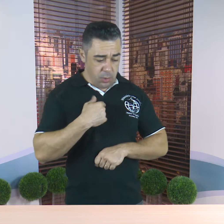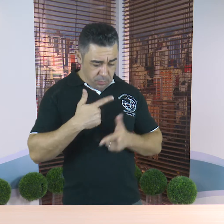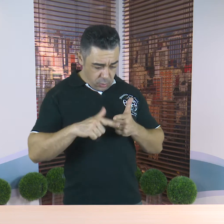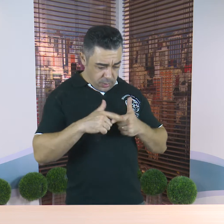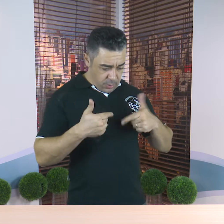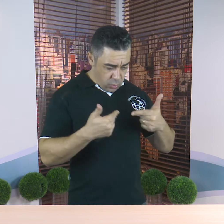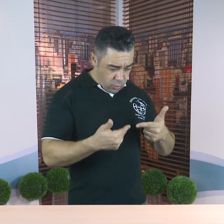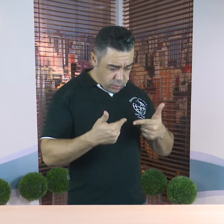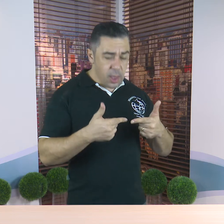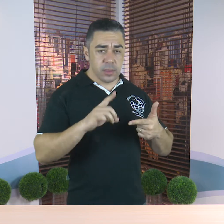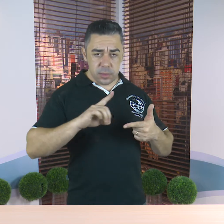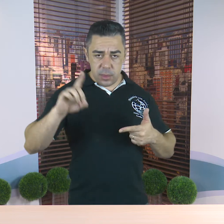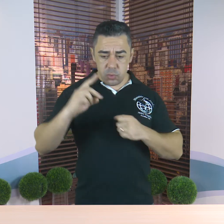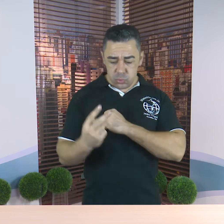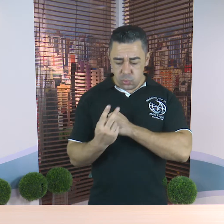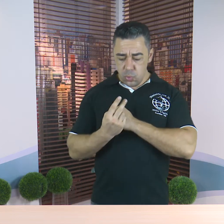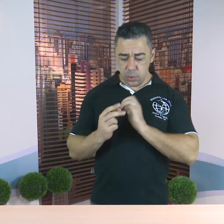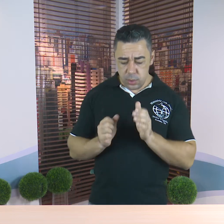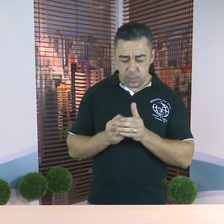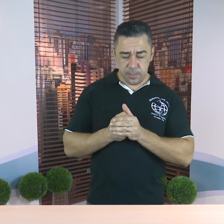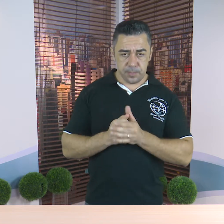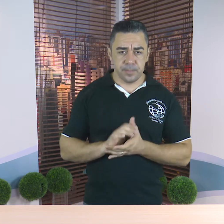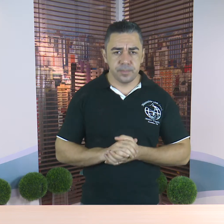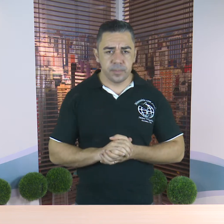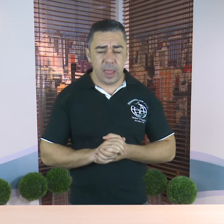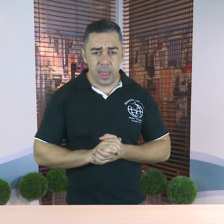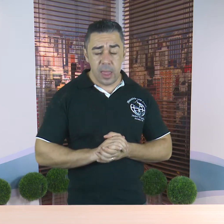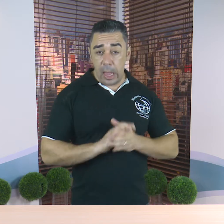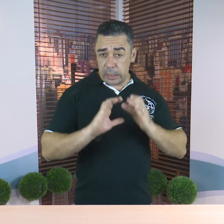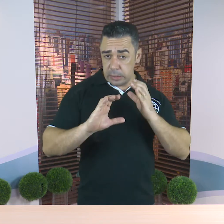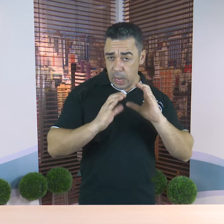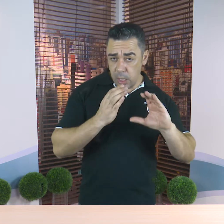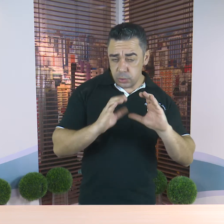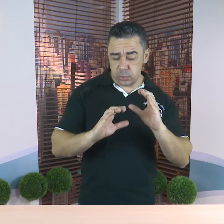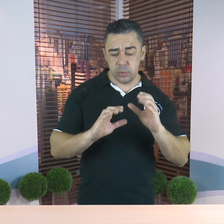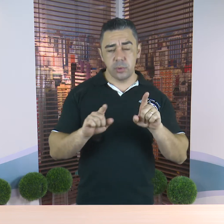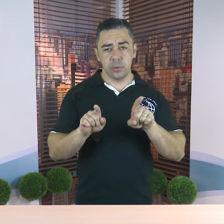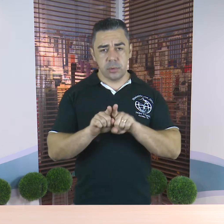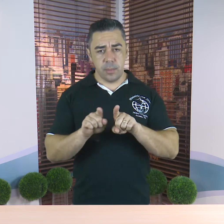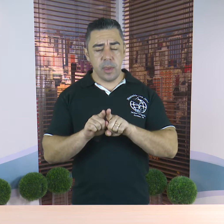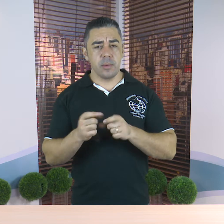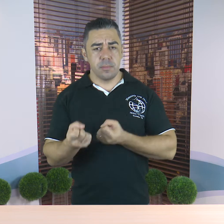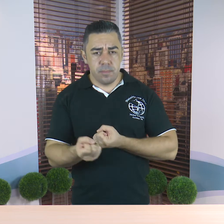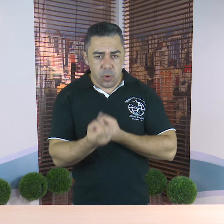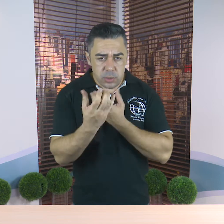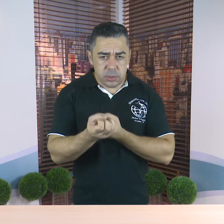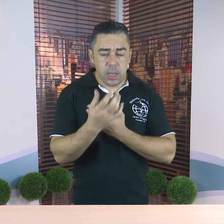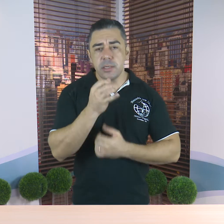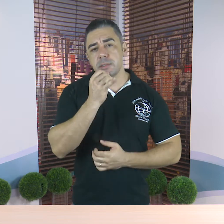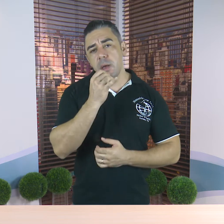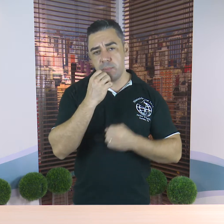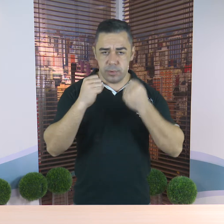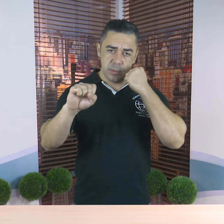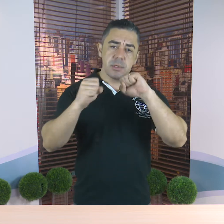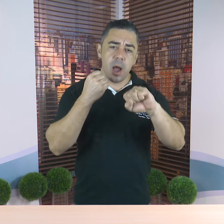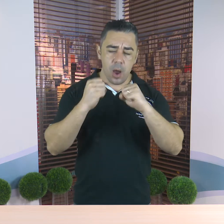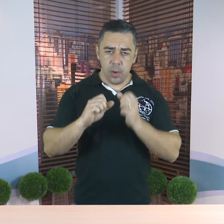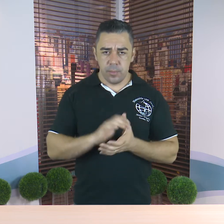refúgio. Cânticos e poesias é outro gênero literário. Salmos é um grande exemplo. No livro de Jó